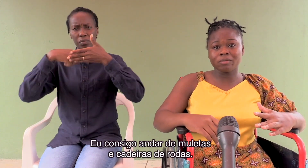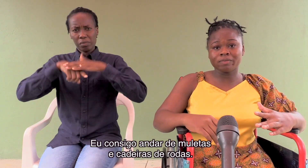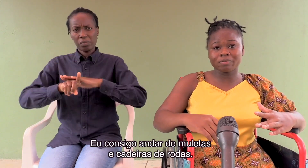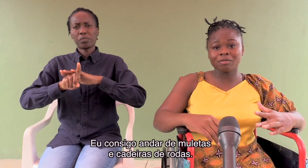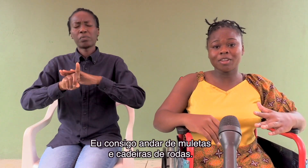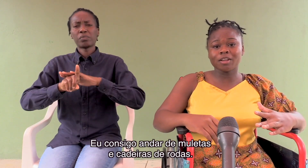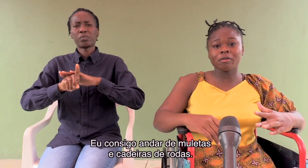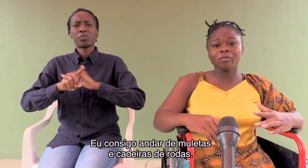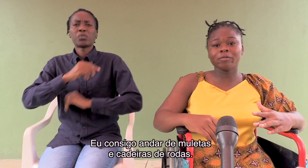de rodas.